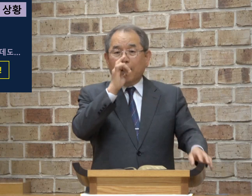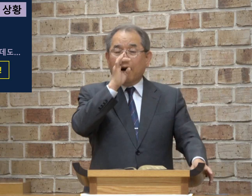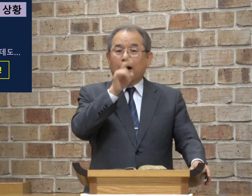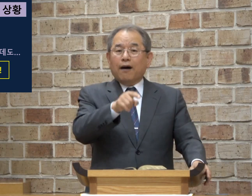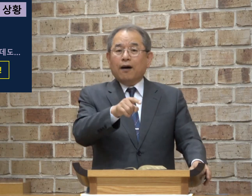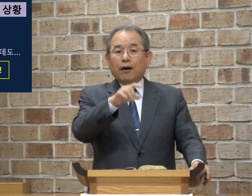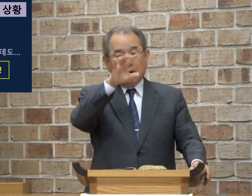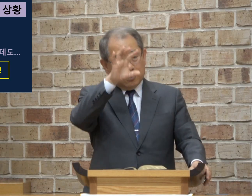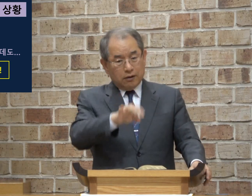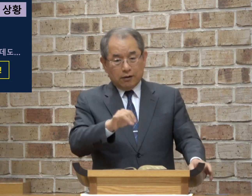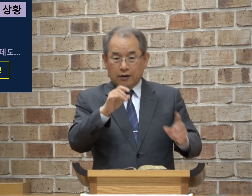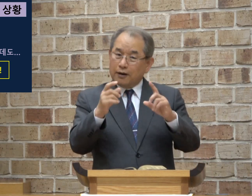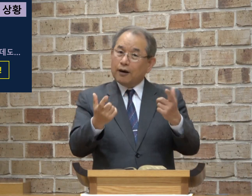정말 이해할 수 없는 이야기입니다.